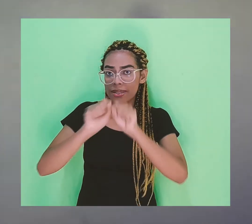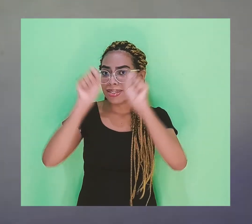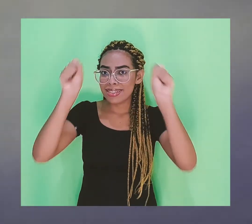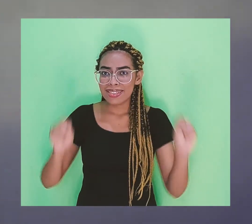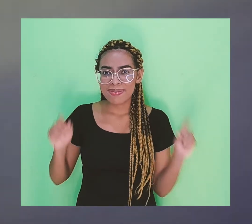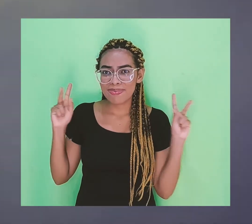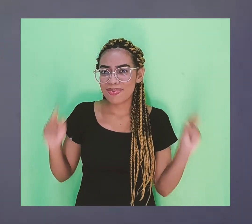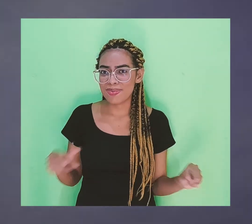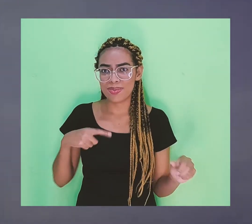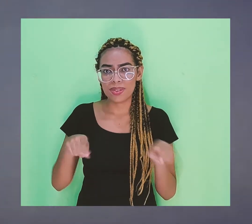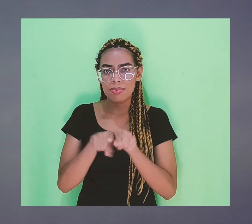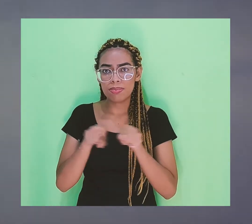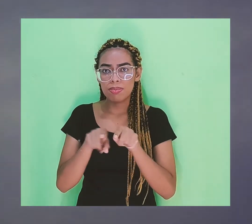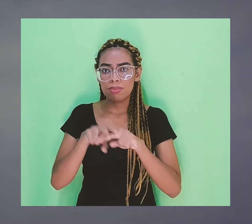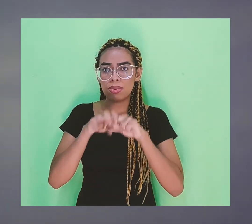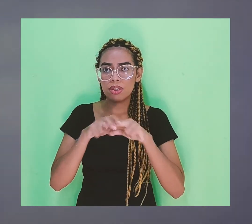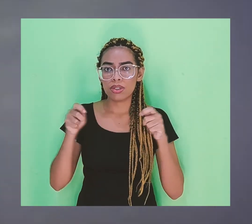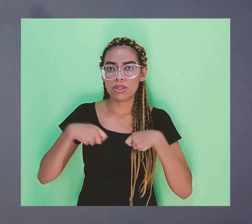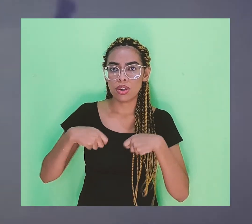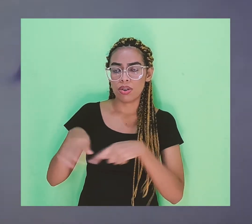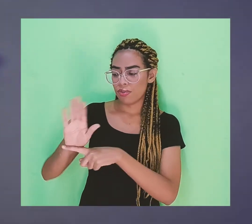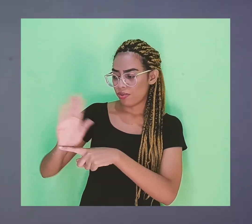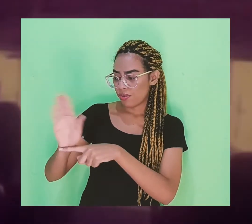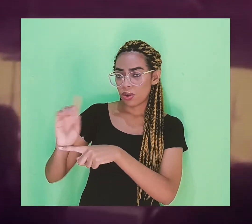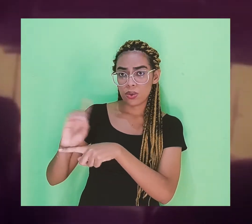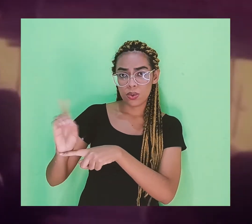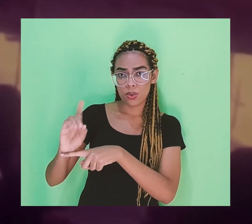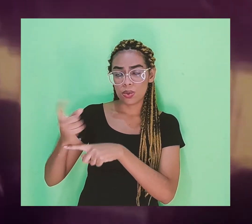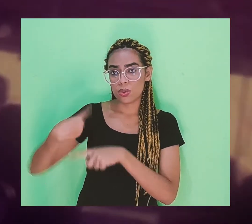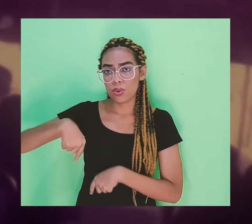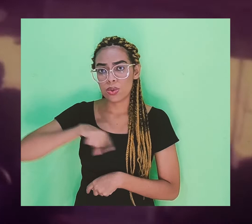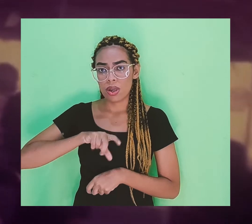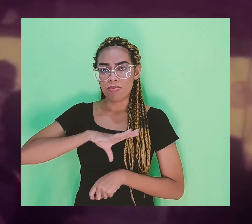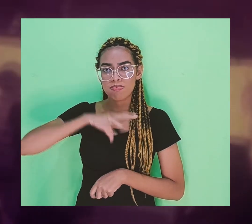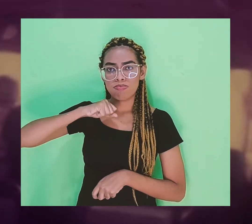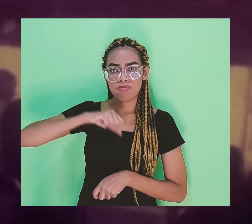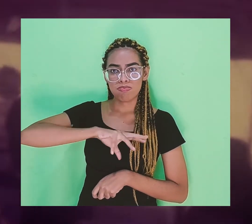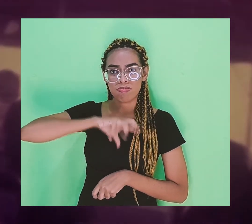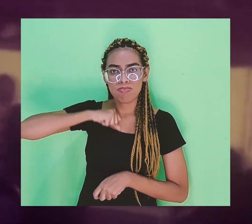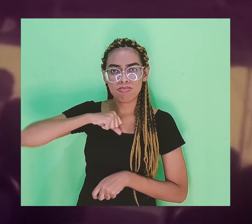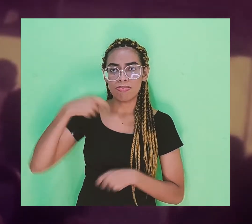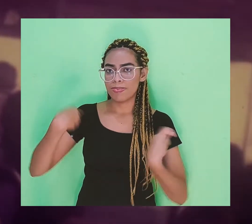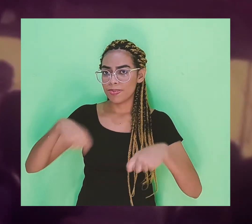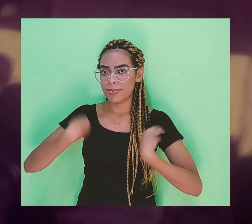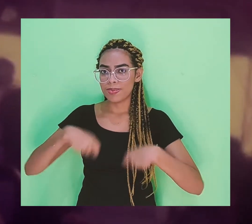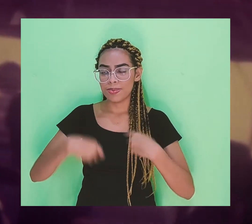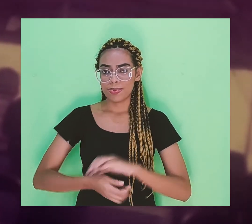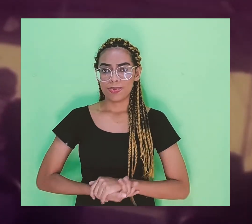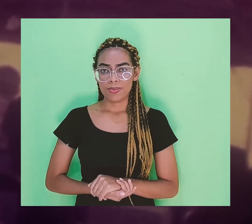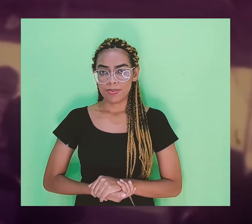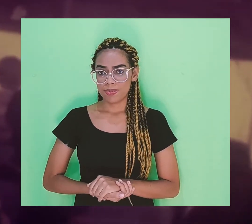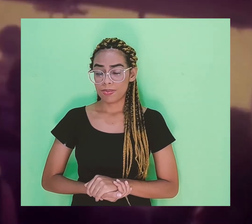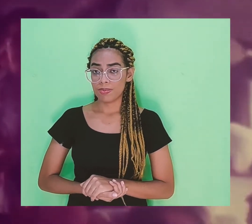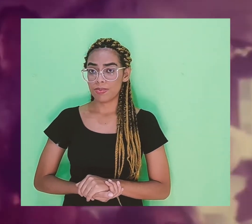sistema, sabe? E o documentário, que a gente abre nossa Mostra Ceará com documentários, ele tem que ser corajoso, sabe? O documentário precisa ser corajoso.